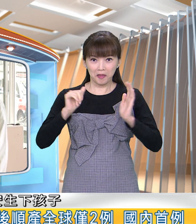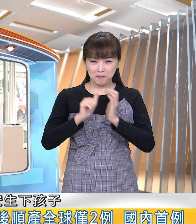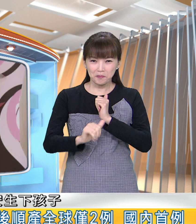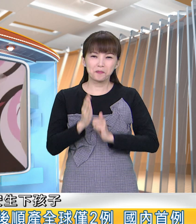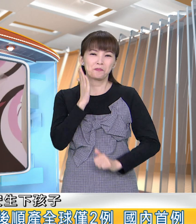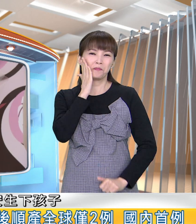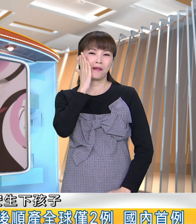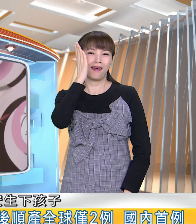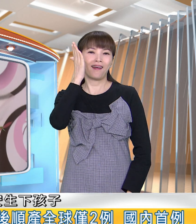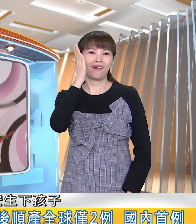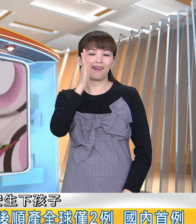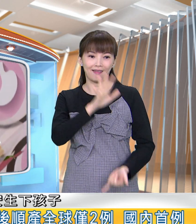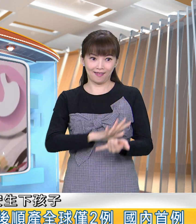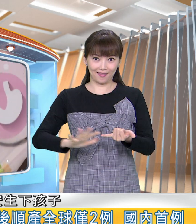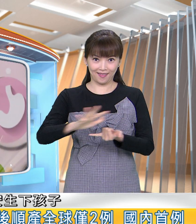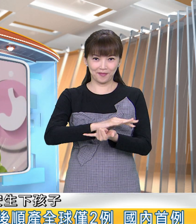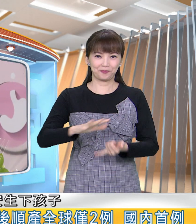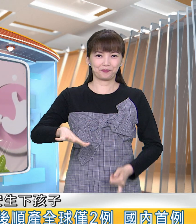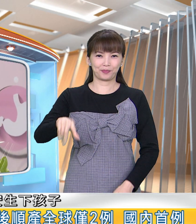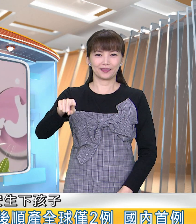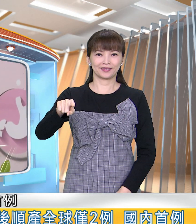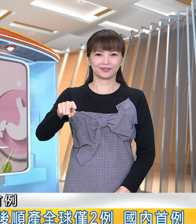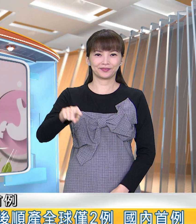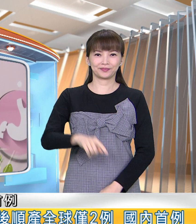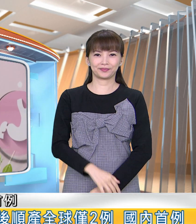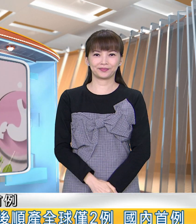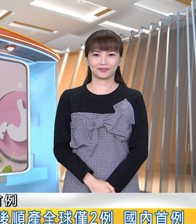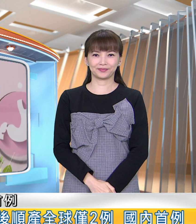底平安地生下孩子而這也是國內首例